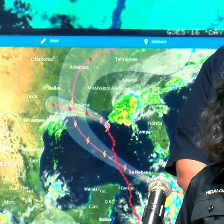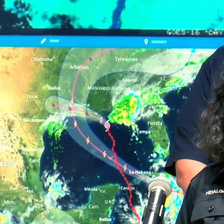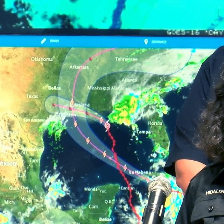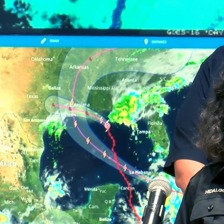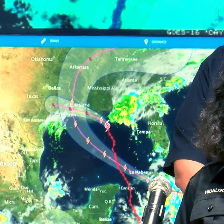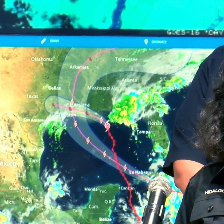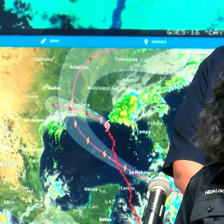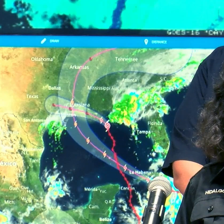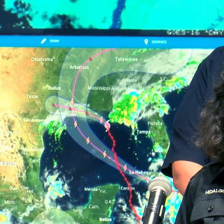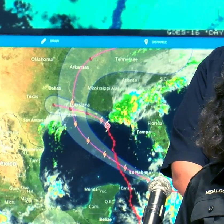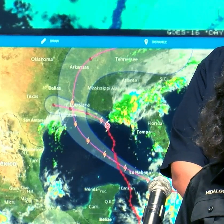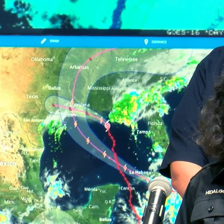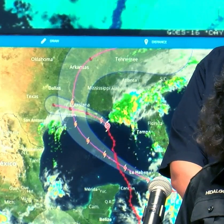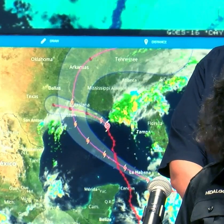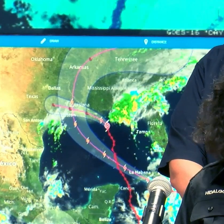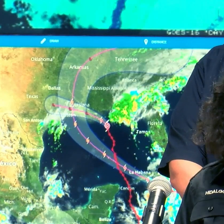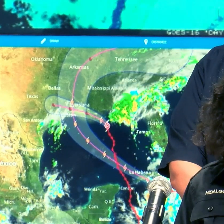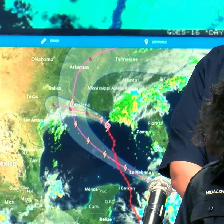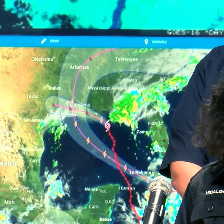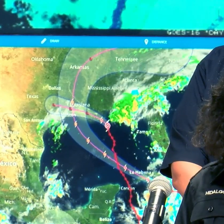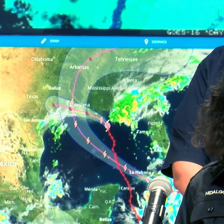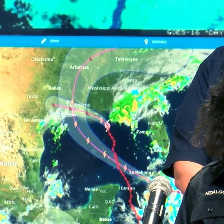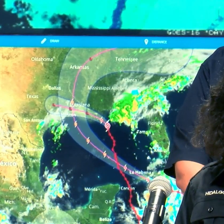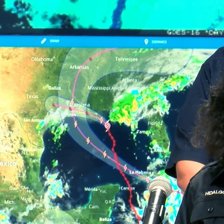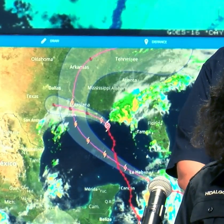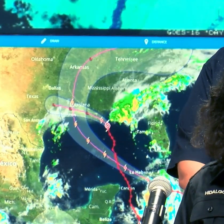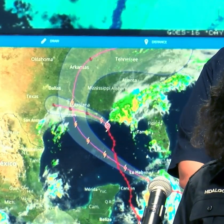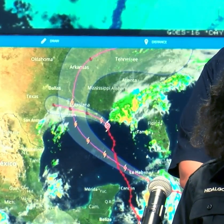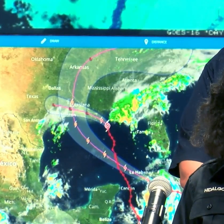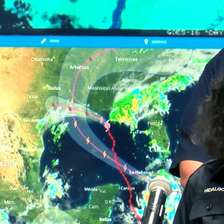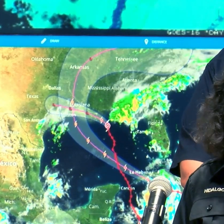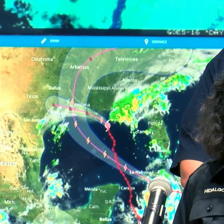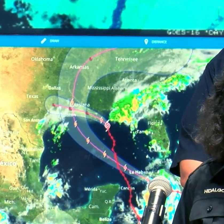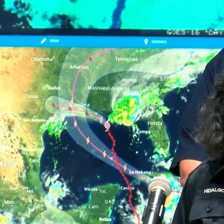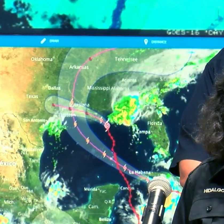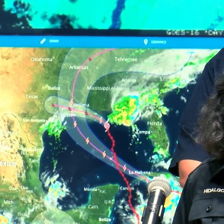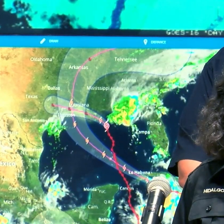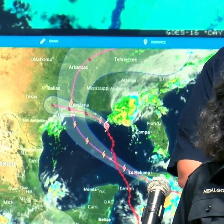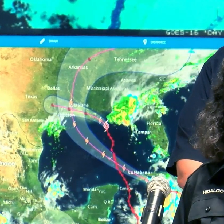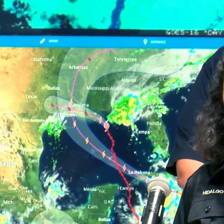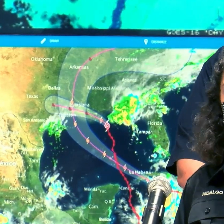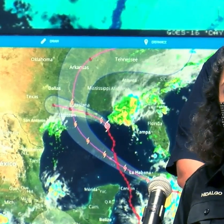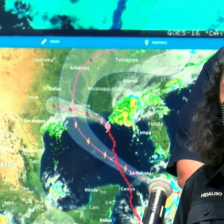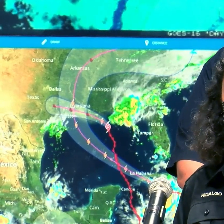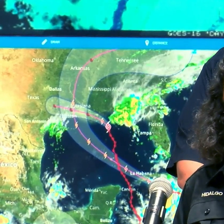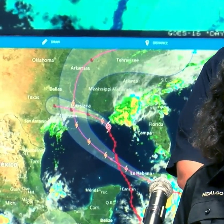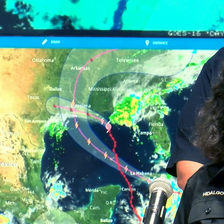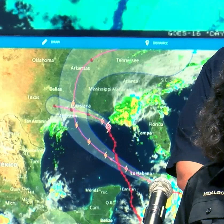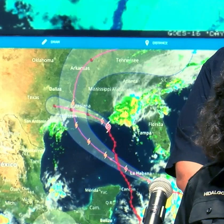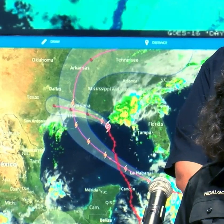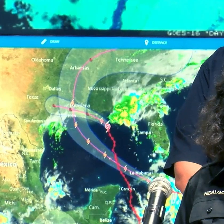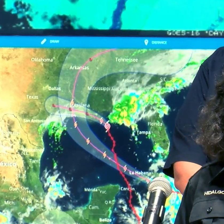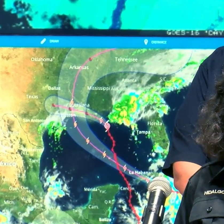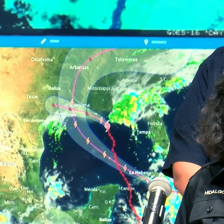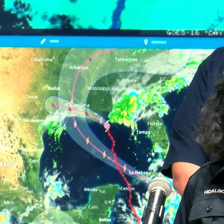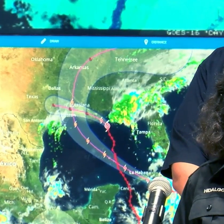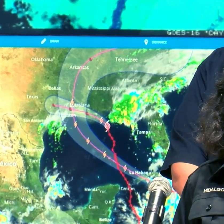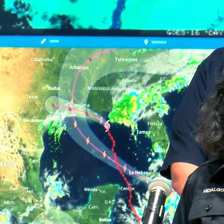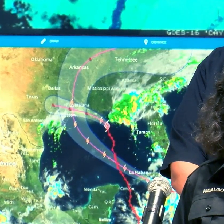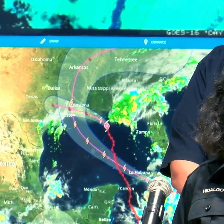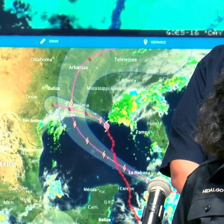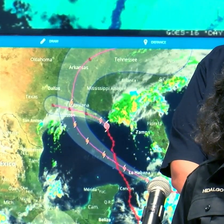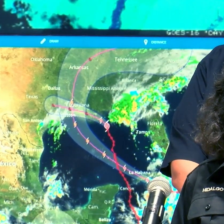la amenaza de un huracán aquí en nuestras costas. Las buenas noticias y las malas noticias son que la